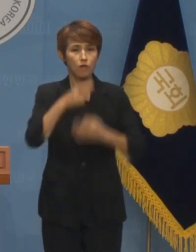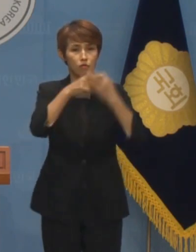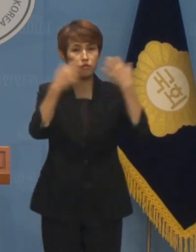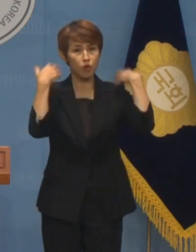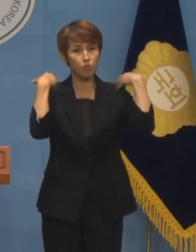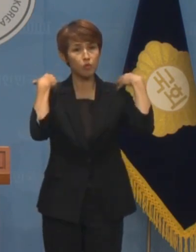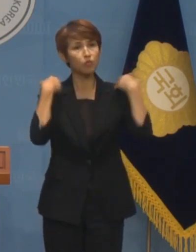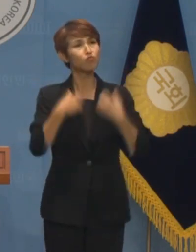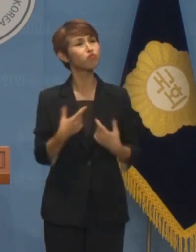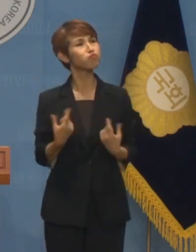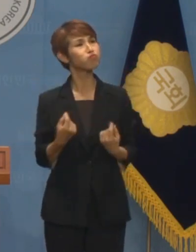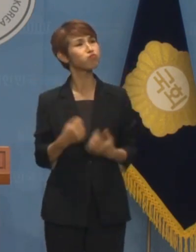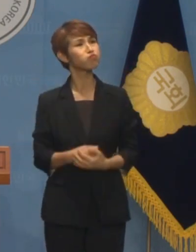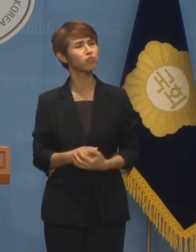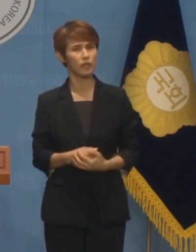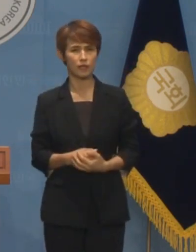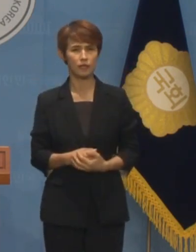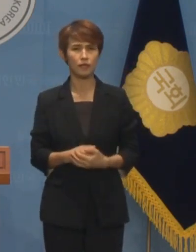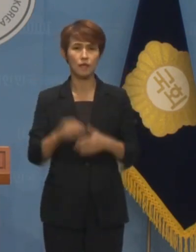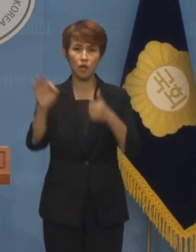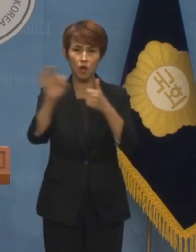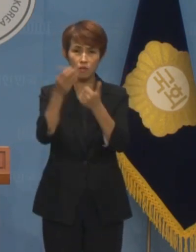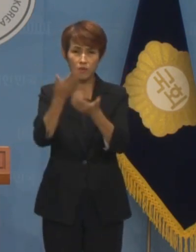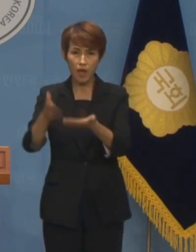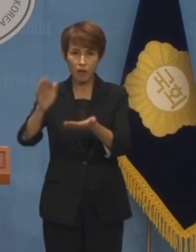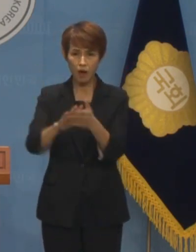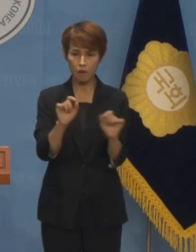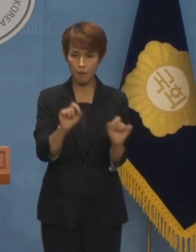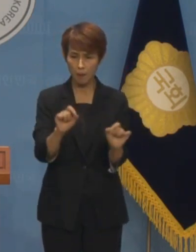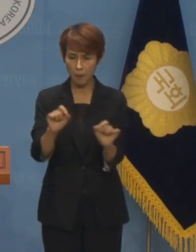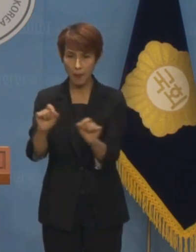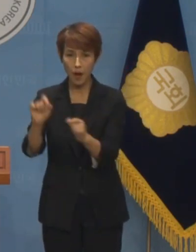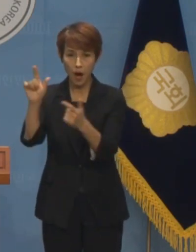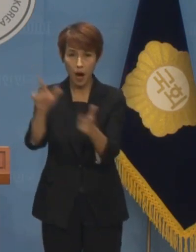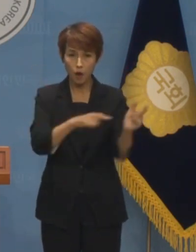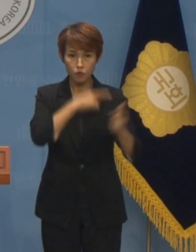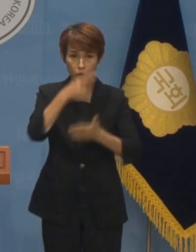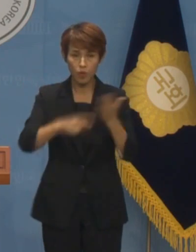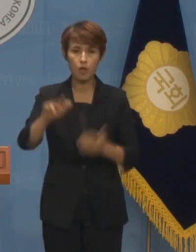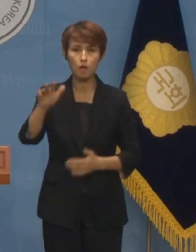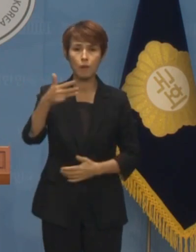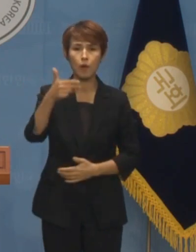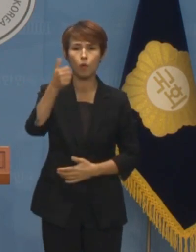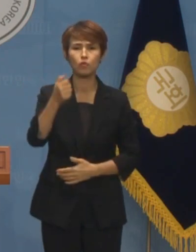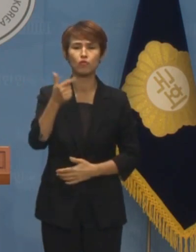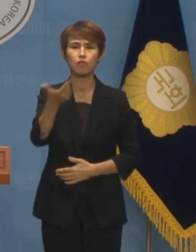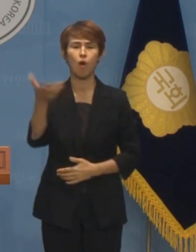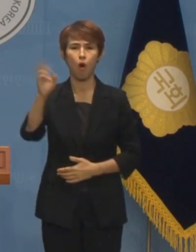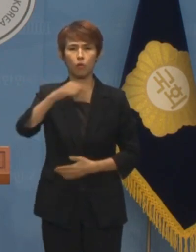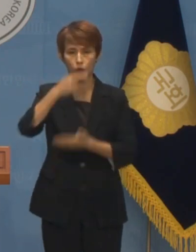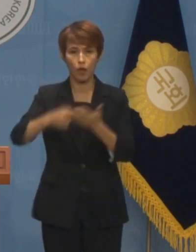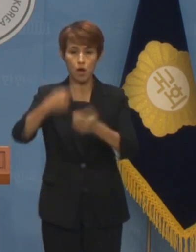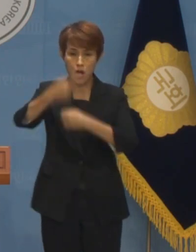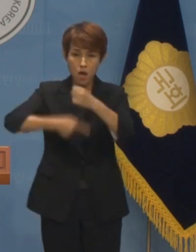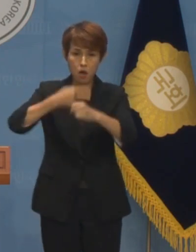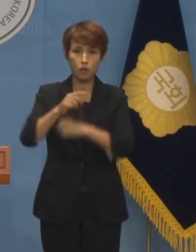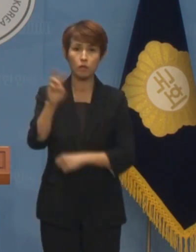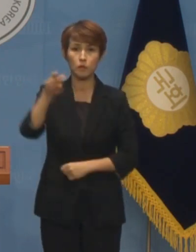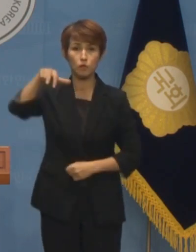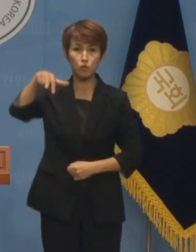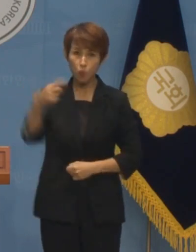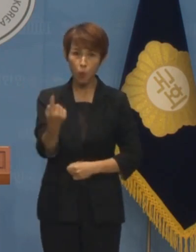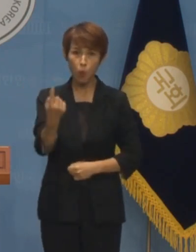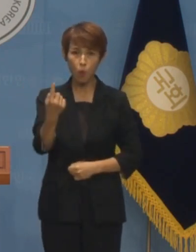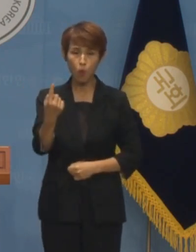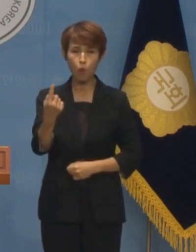한가롭습니다. 연금개혁이 미뤄질수록 하루에 856억 원, 연간 30조 원이